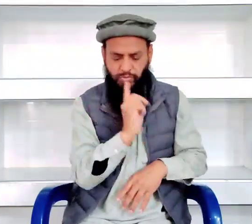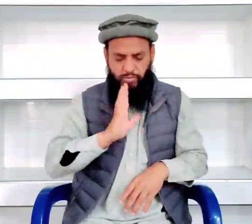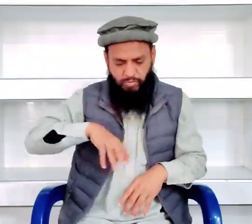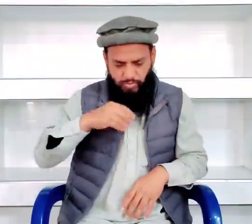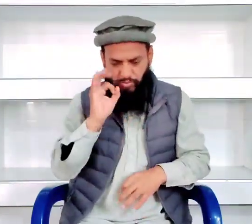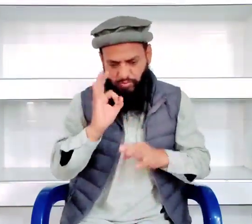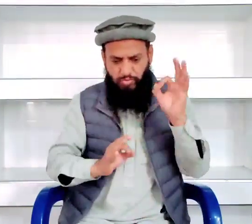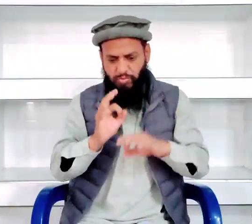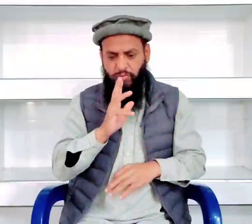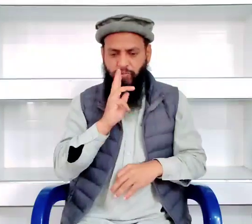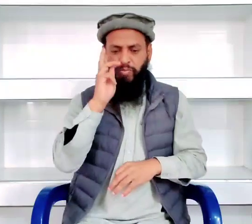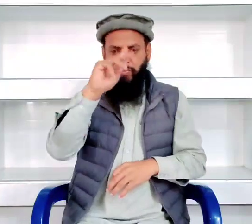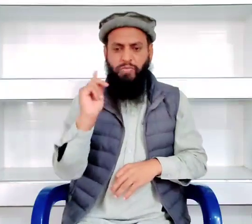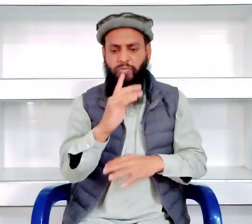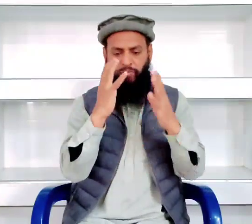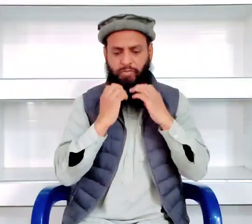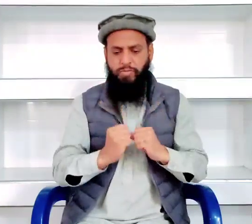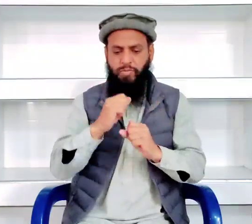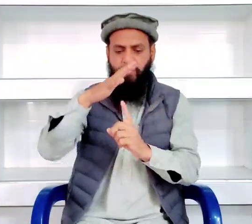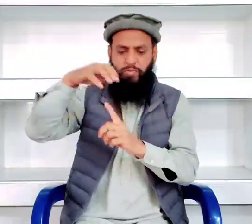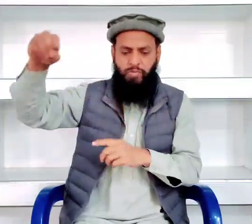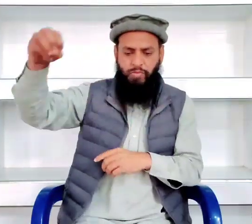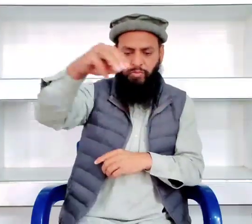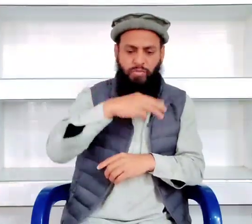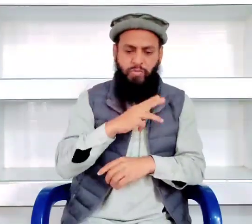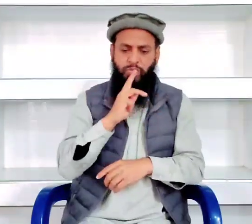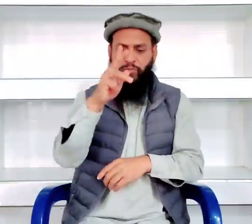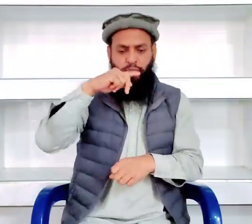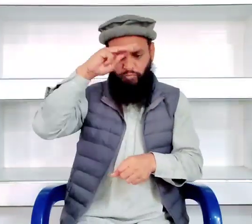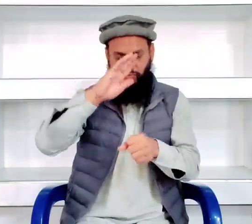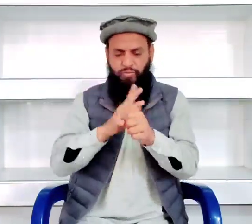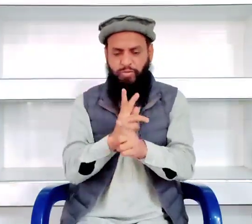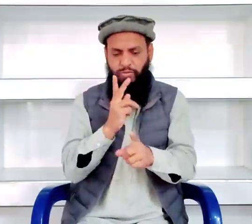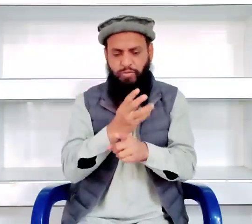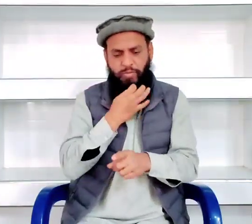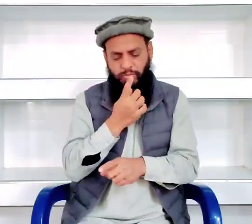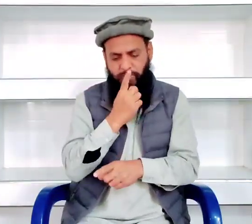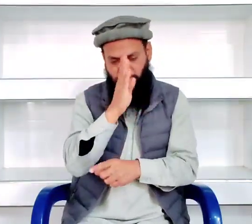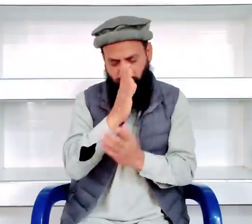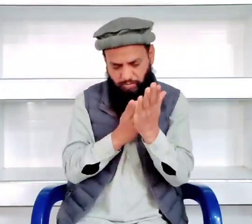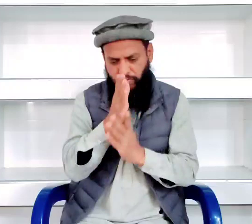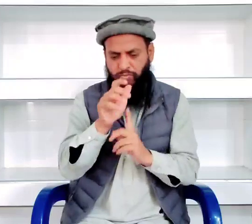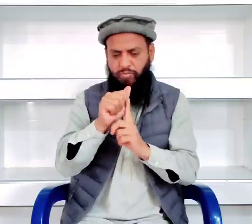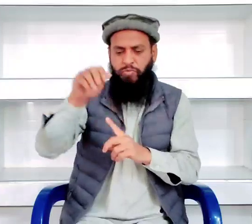اللهم اخذل من خذل دين سيدنا محمد صلى الله عليه وسلم لا تجعلنا منهم سبحان ربك